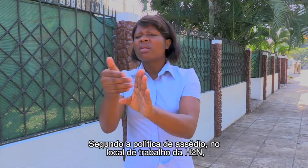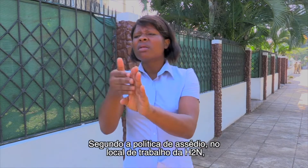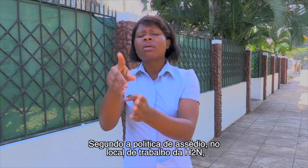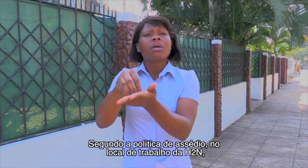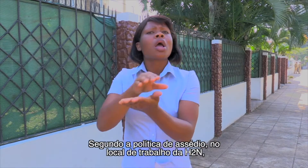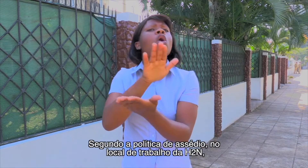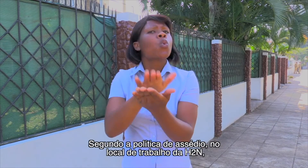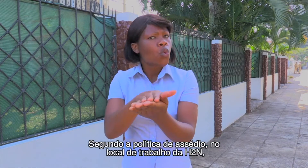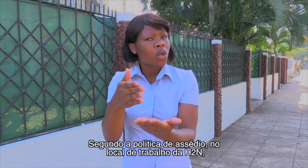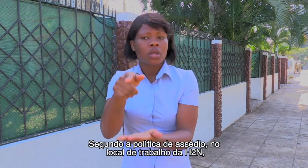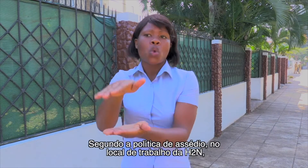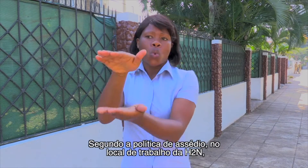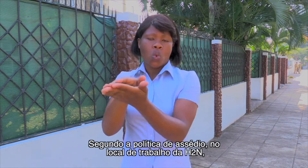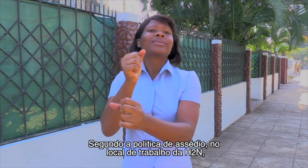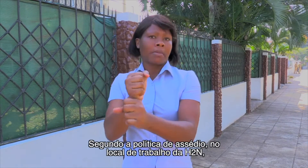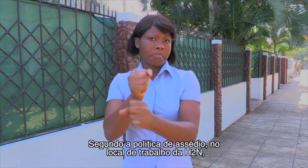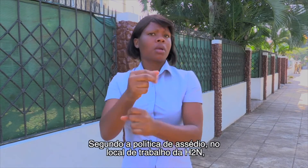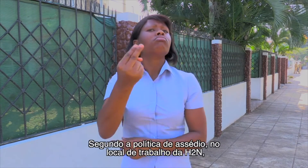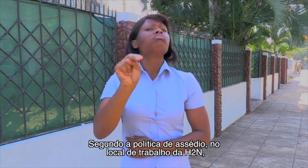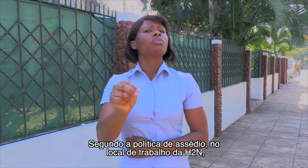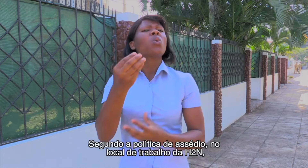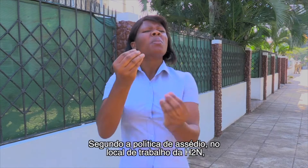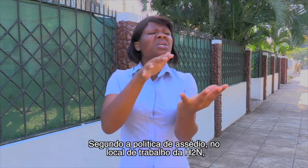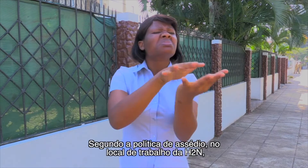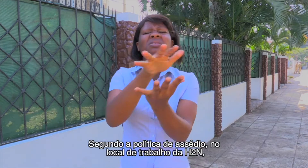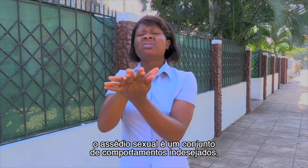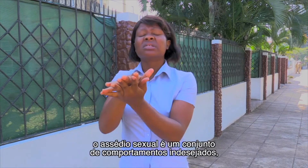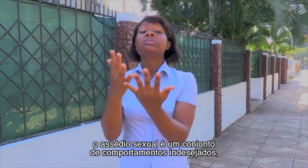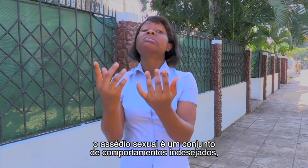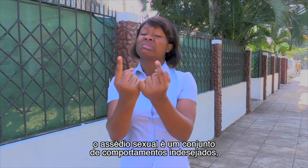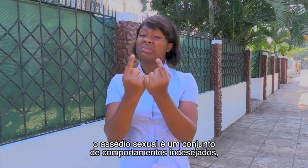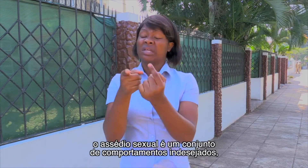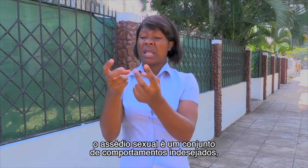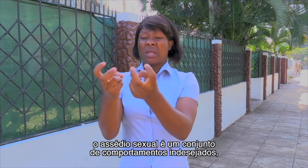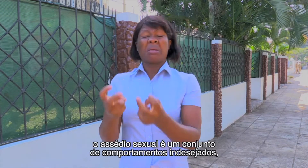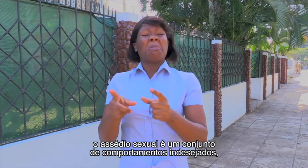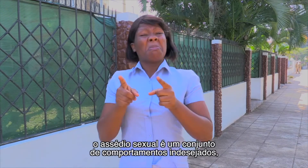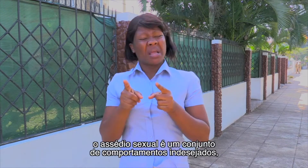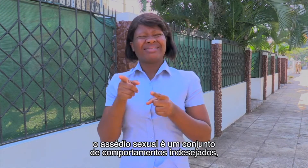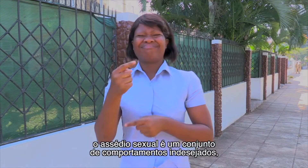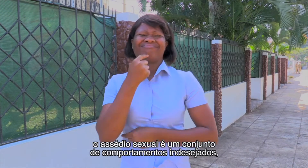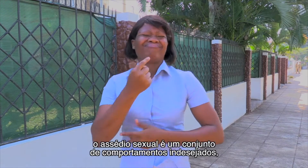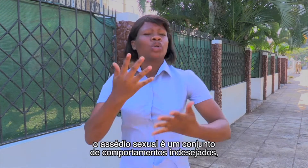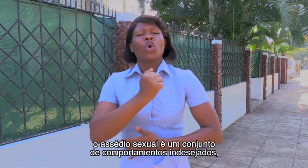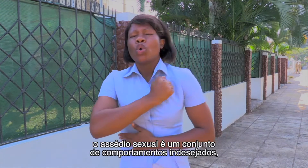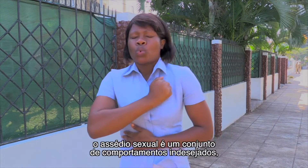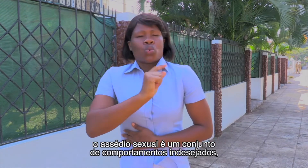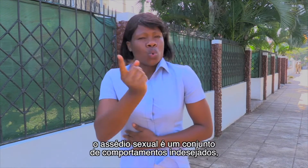Segundo a política de assédio no local de trabalho da H2N, o assédio sexual é um conjunto de comportamentos